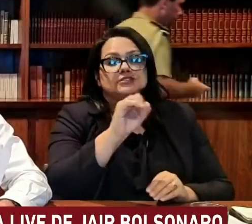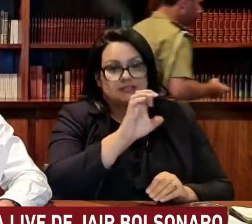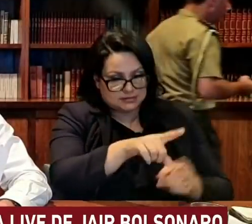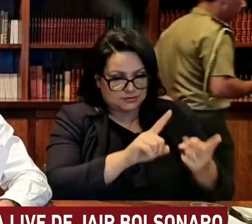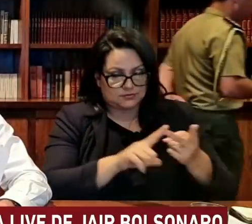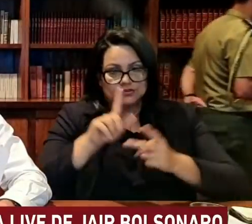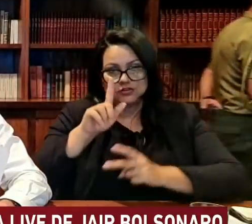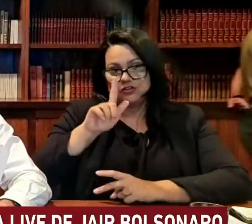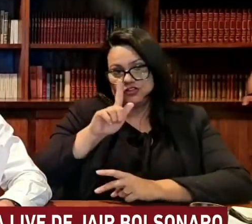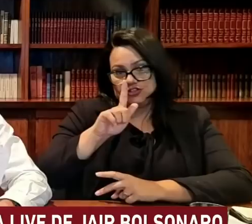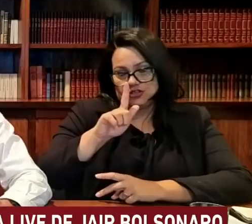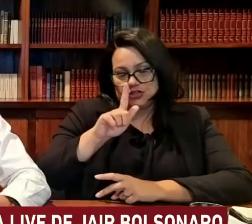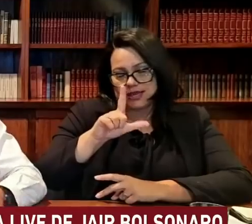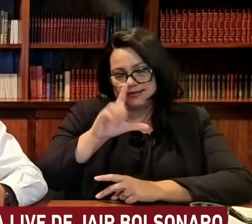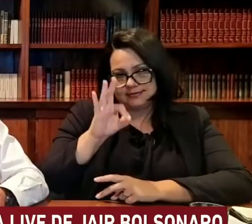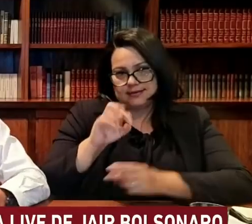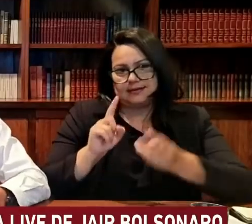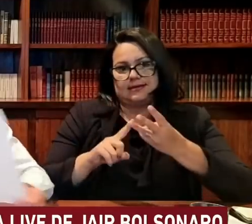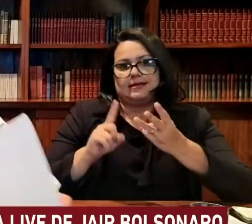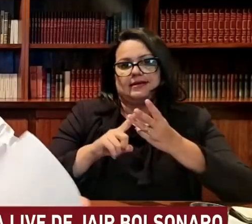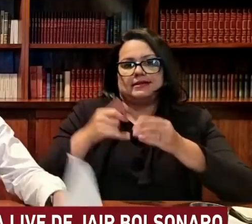biodiesel e querosene de aviação.